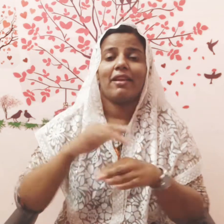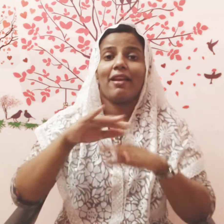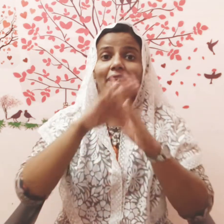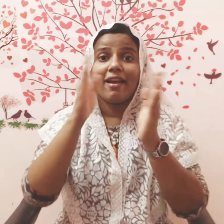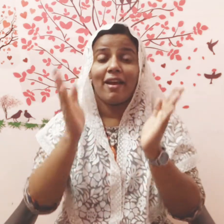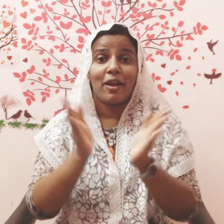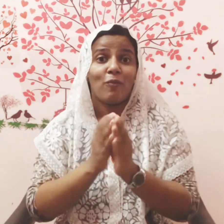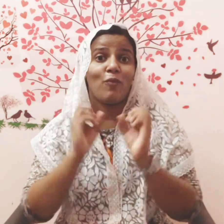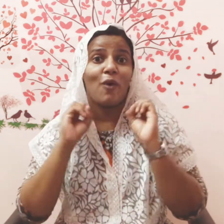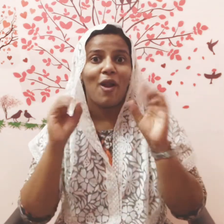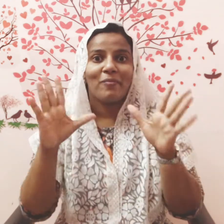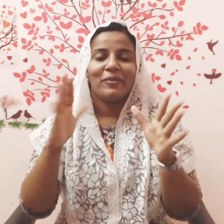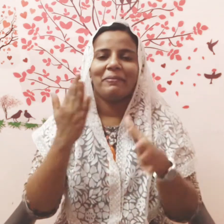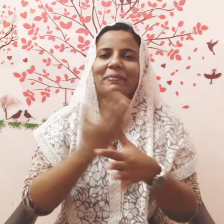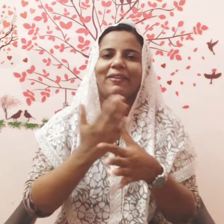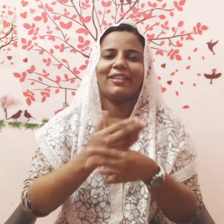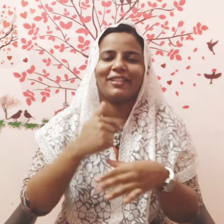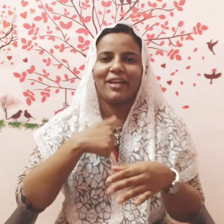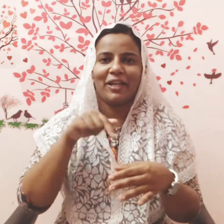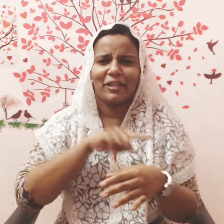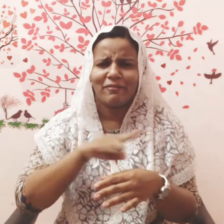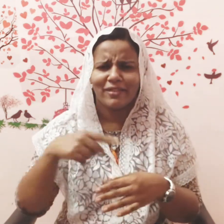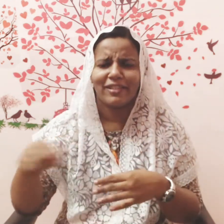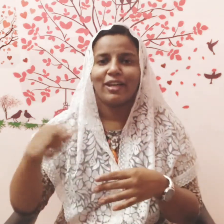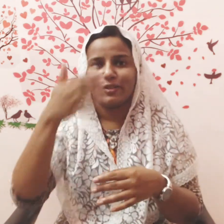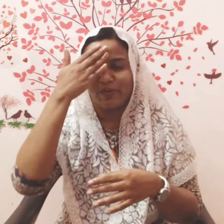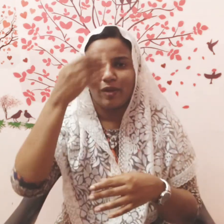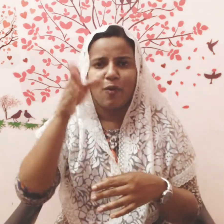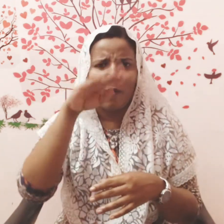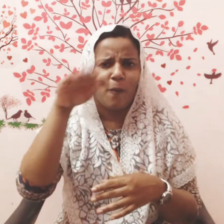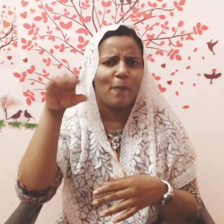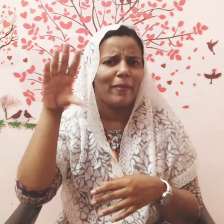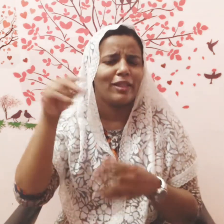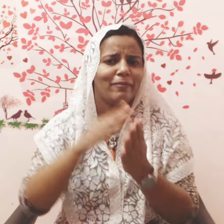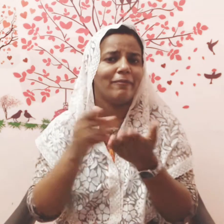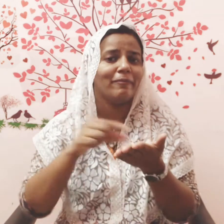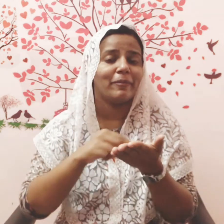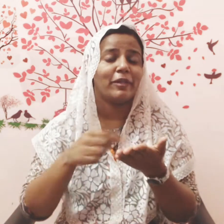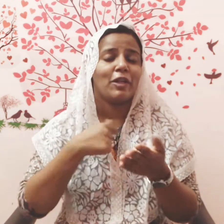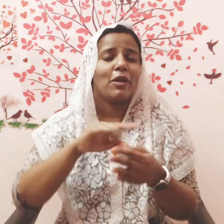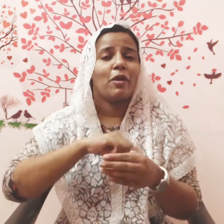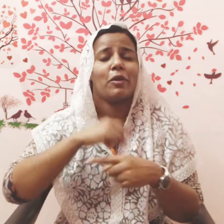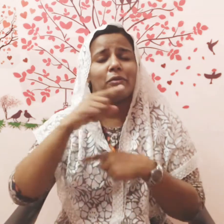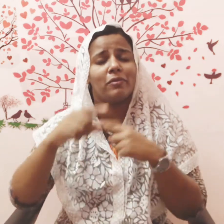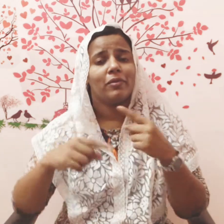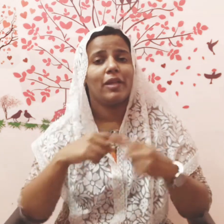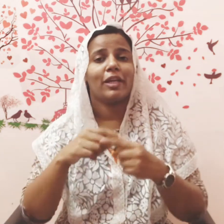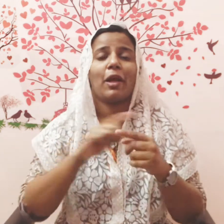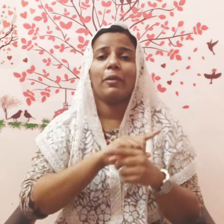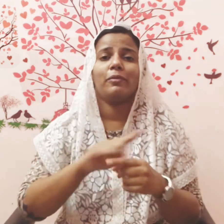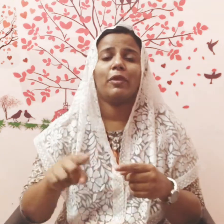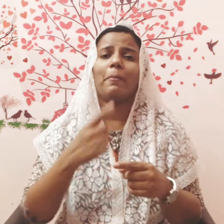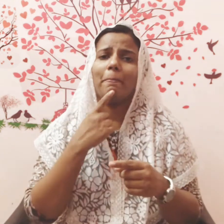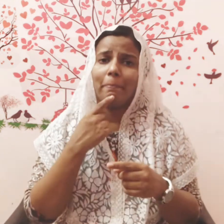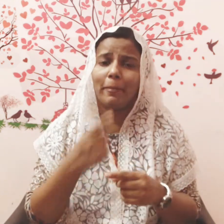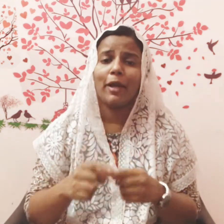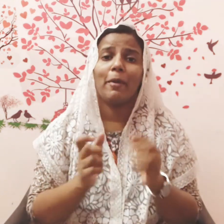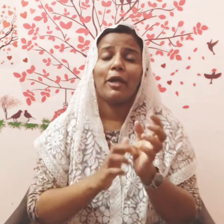ചെയ്തിരിക്കുന്ന എല്ലാ അതിശയ പ്രവൃത്തികളെയും ഞങ്ങൾ ഈ ദിവസങ്ങളിൽ ഘോഷിക്കുന്നു. 9-10, ഞാനോ എന്നേക്കും പ്രസ്താവിക്കും, യാക്കോബിൻ്റെ